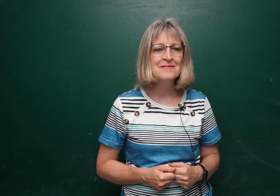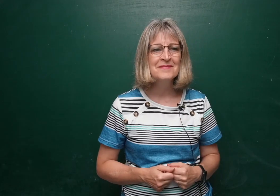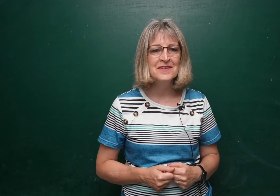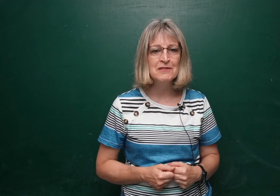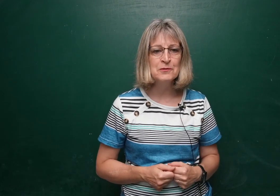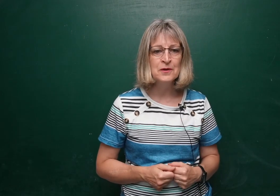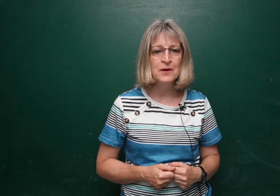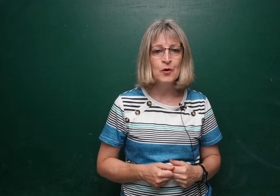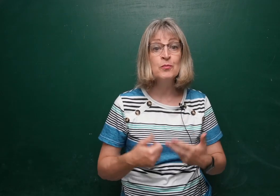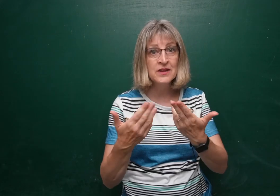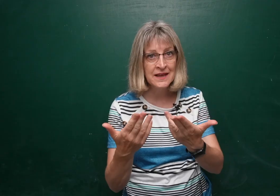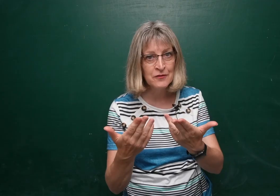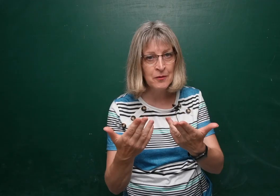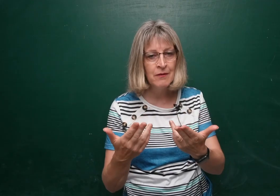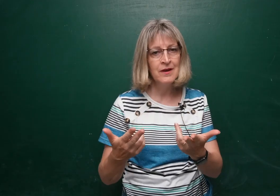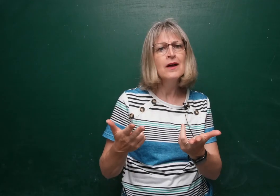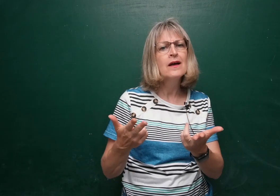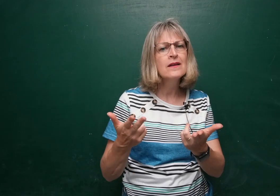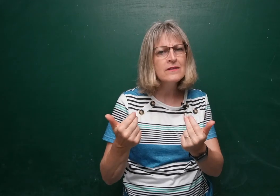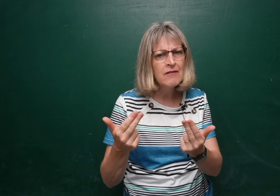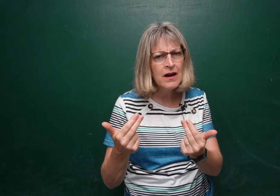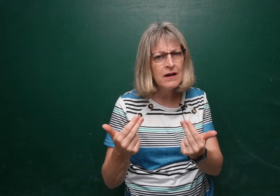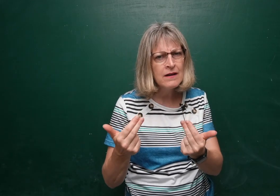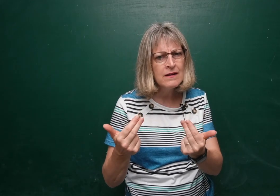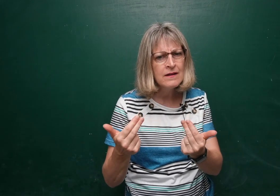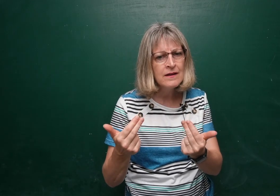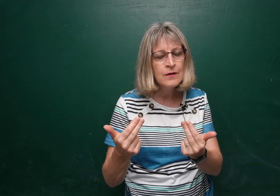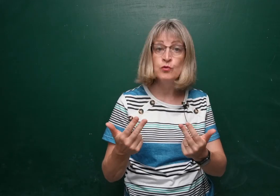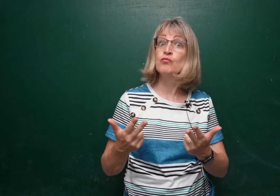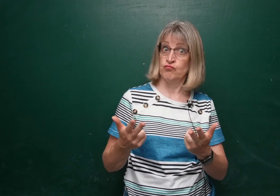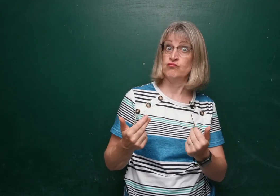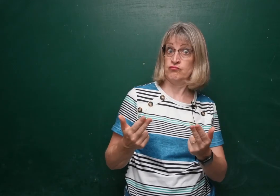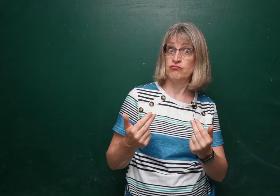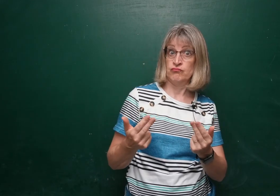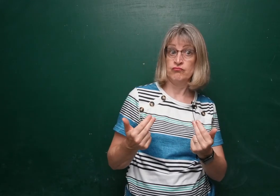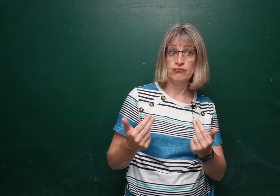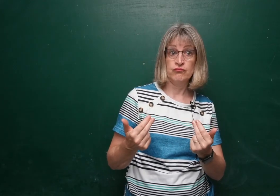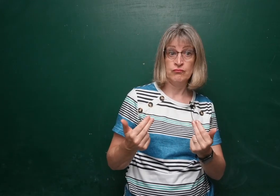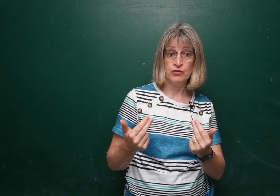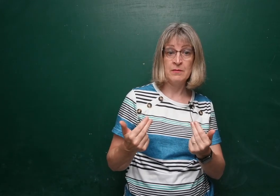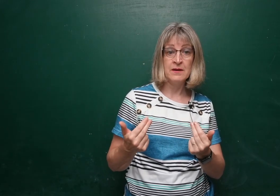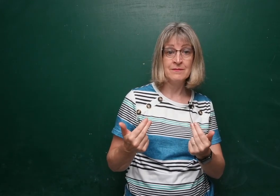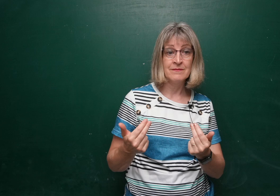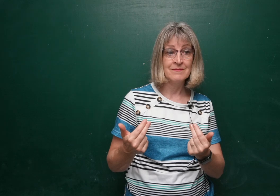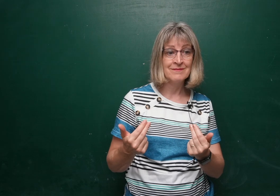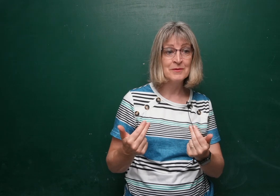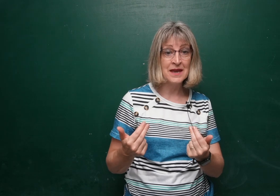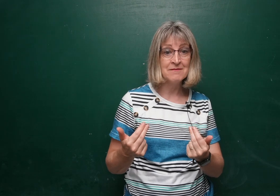Vous avez vu? On pose la question, ça va? Ou je vais bien. Ok? Ça